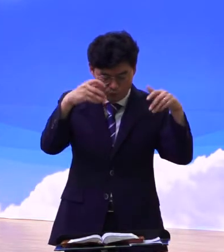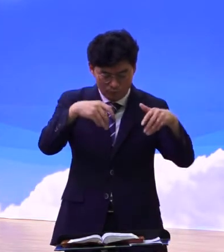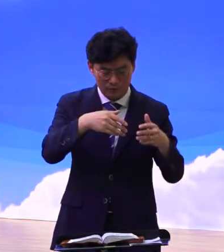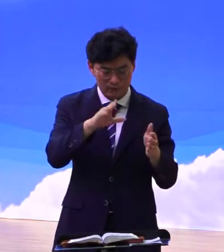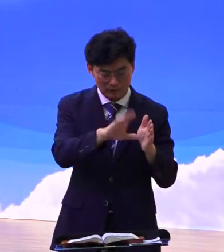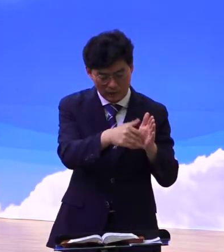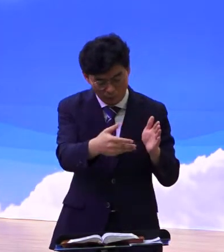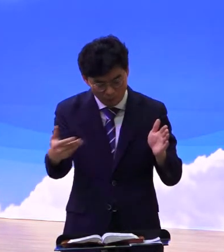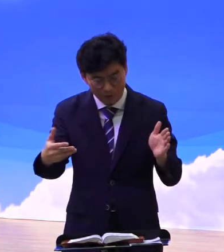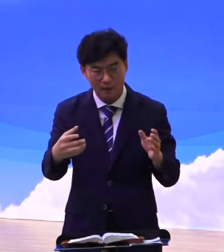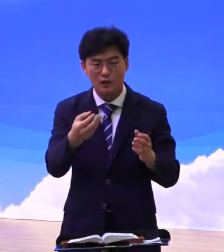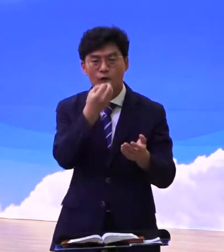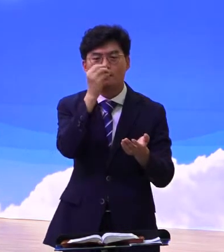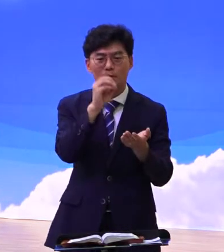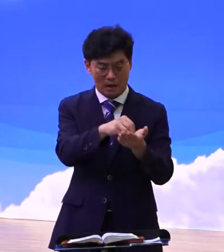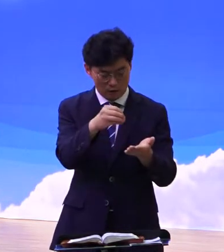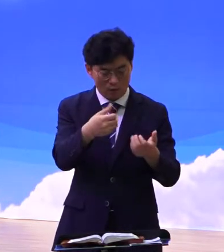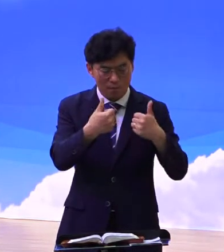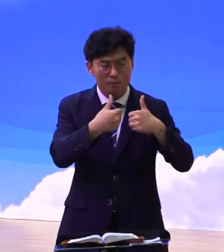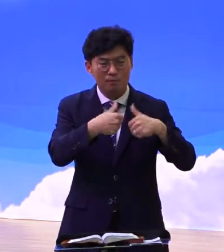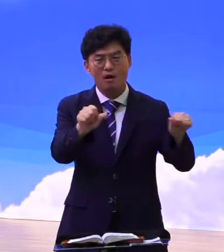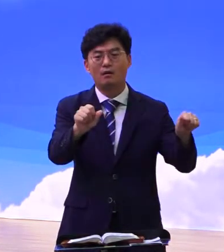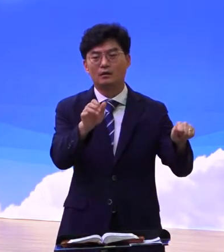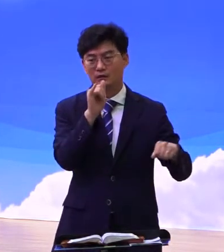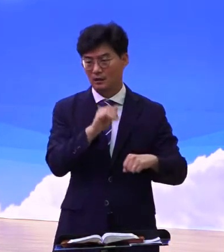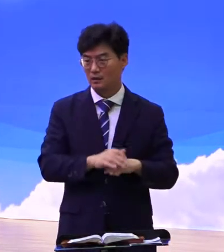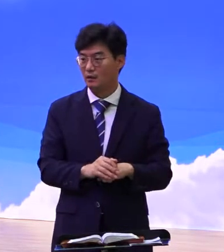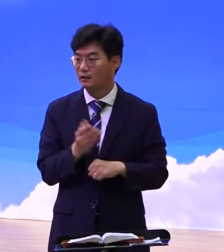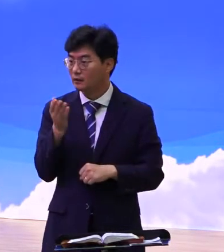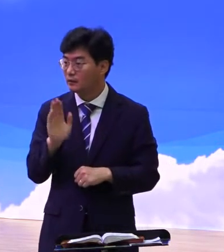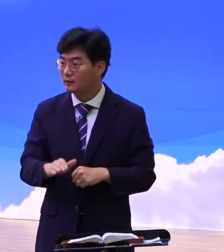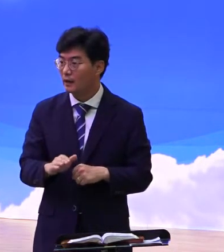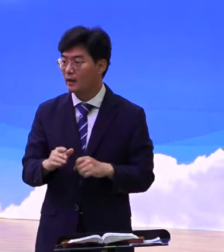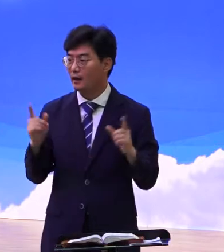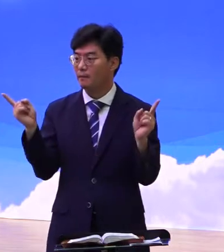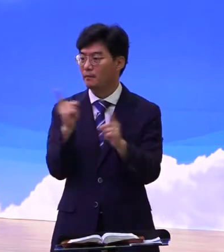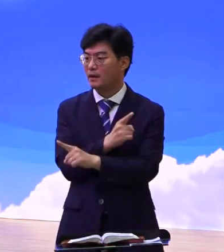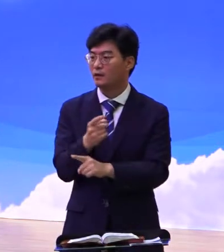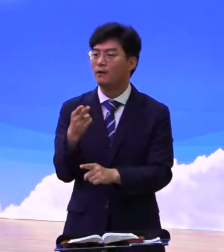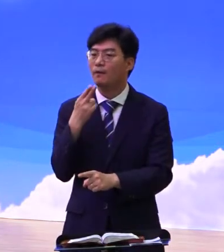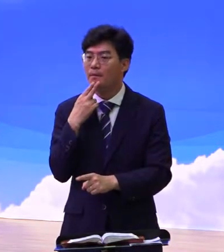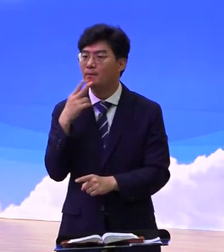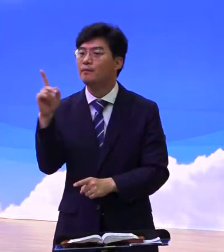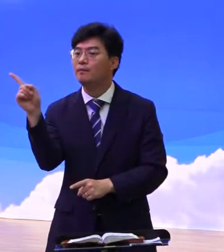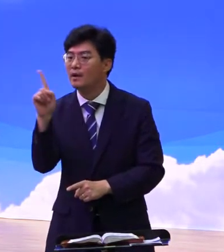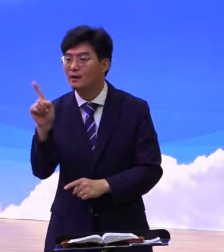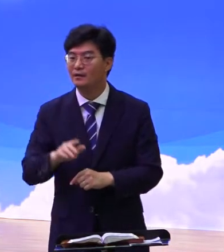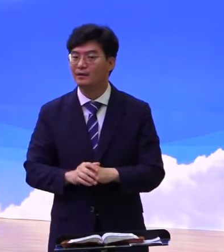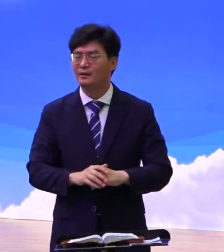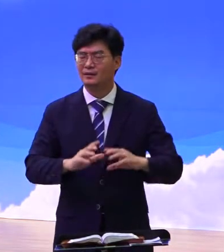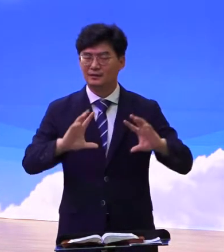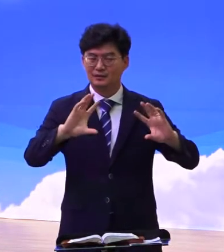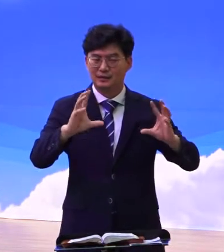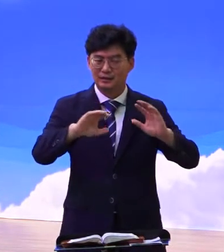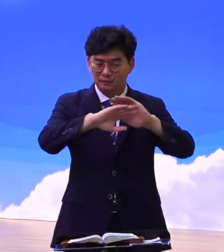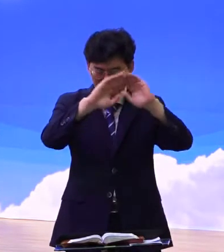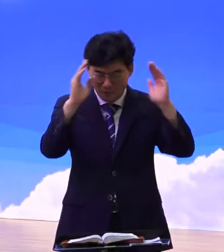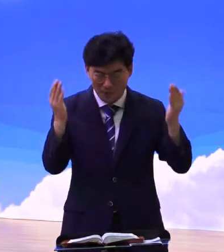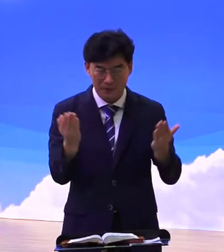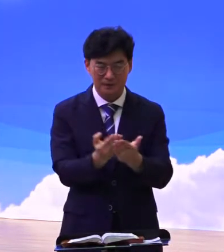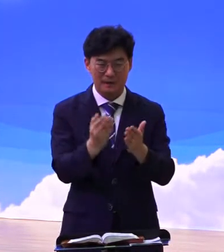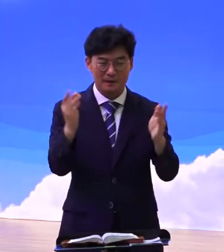그러면서 이 세상에서 변하지 않는 것이 있다면 그 한 가지는 세상의 모든 것이 끊임없이